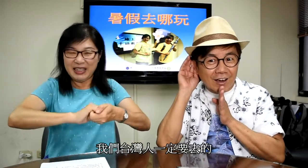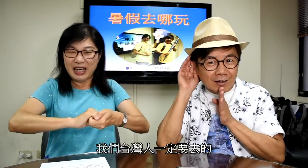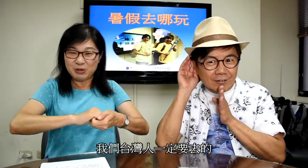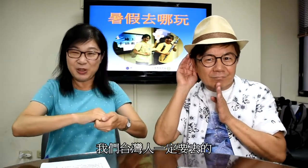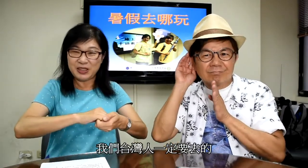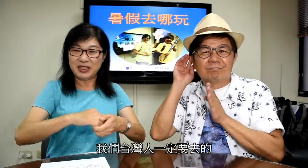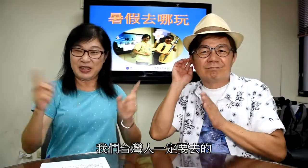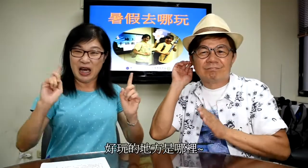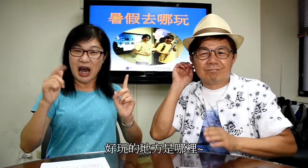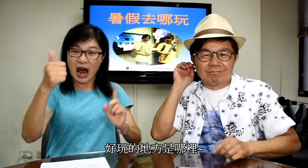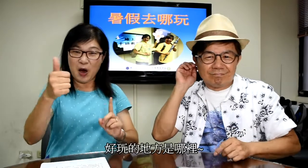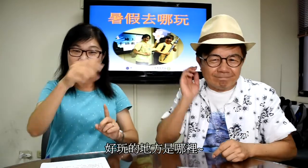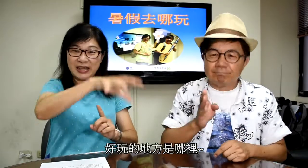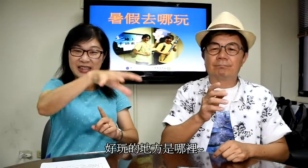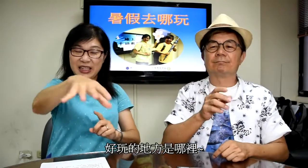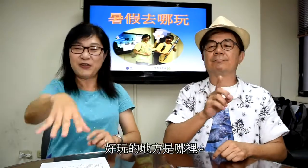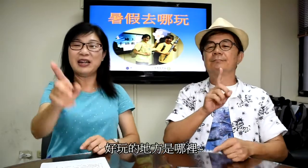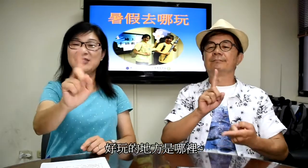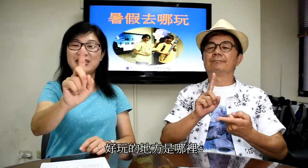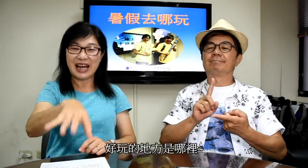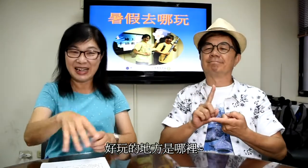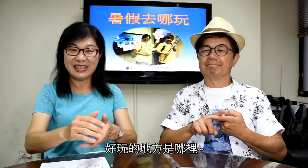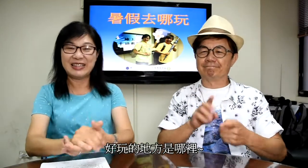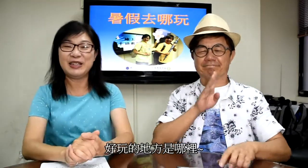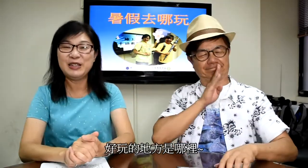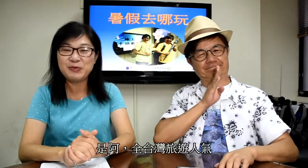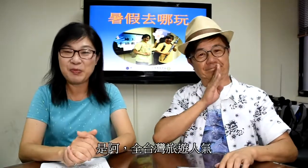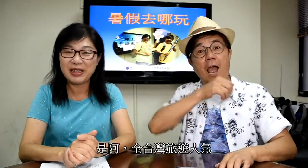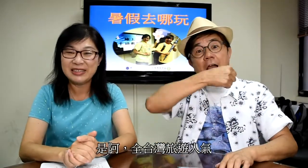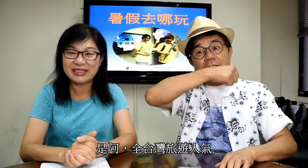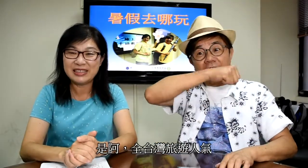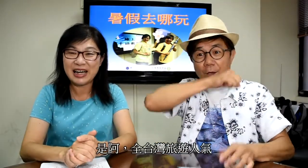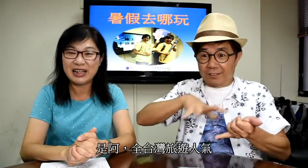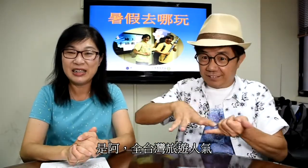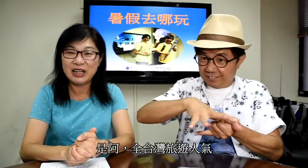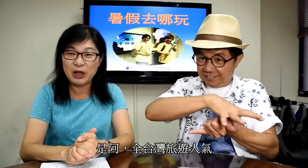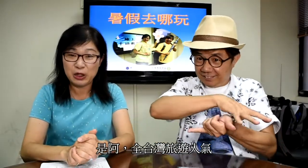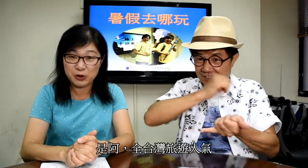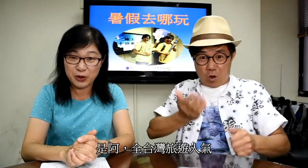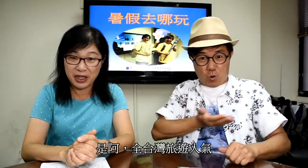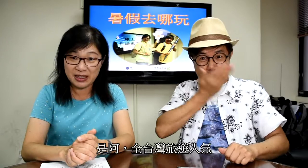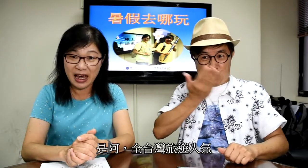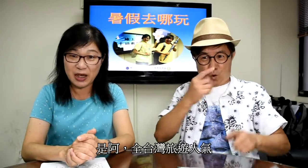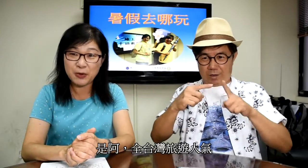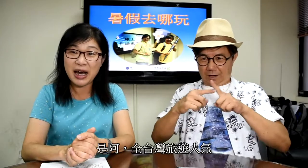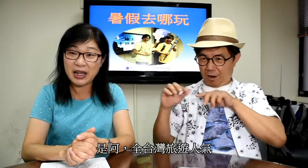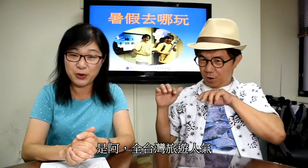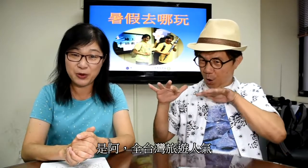要去的好玩的地方是哪里。是啊，全台湾旅